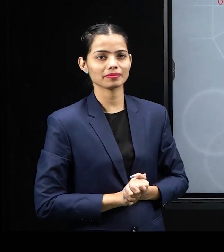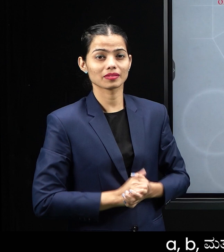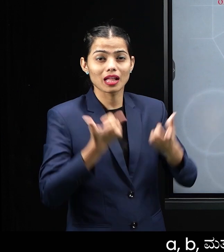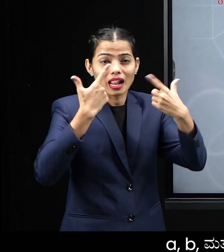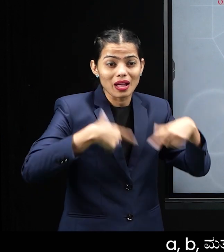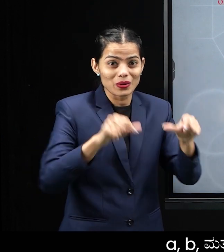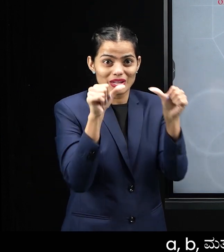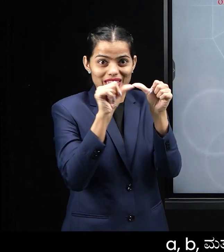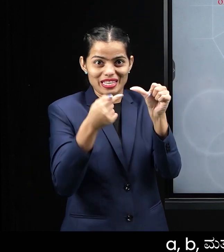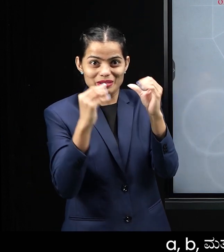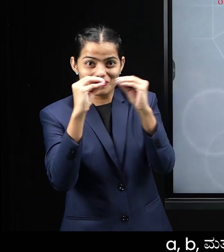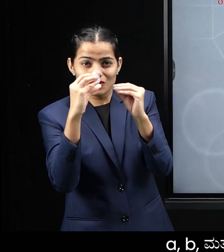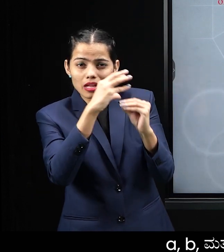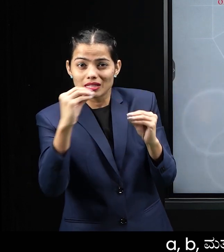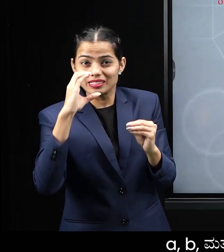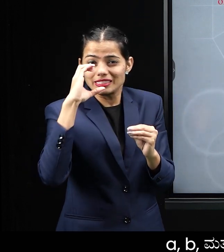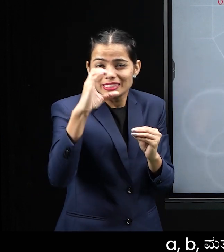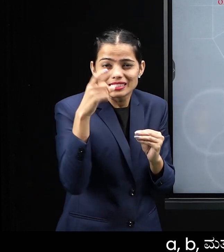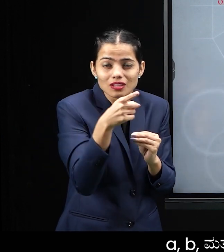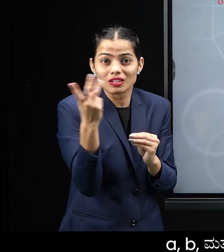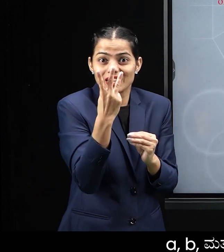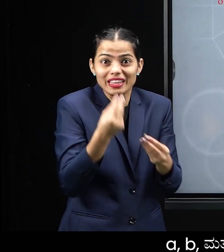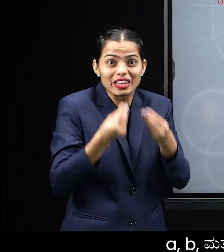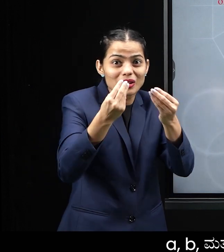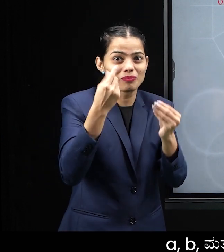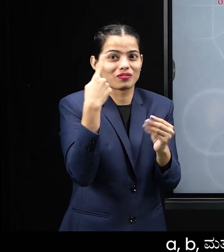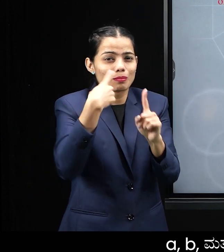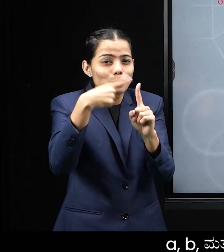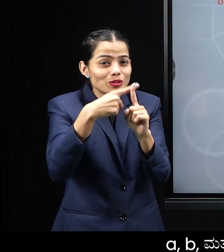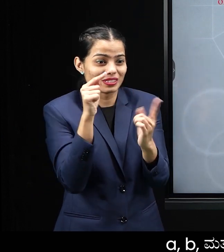A B ಮತ್ತು C ಕೊಟ್ಟಿರುವ ಧನಾತ್ಮಕ ಪೂರ್ಣಾಂಕಗಳಾಗಿರಲಿ.